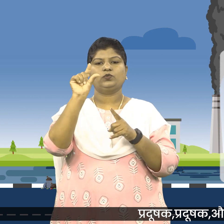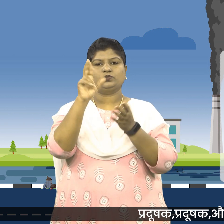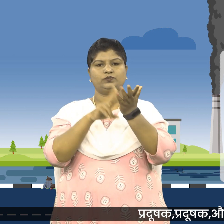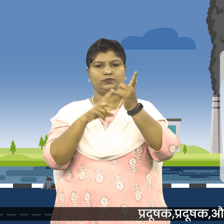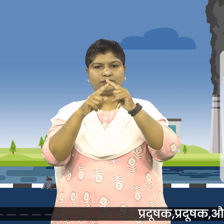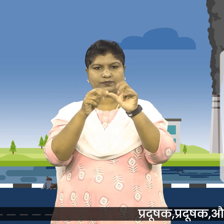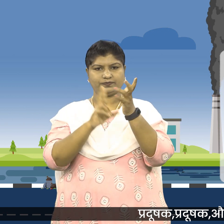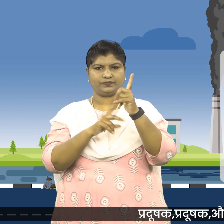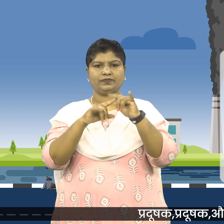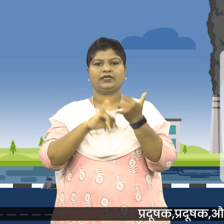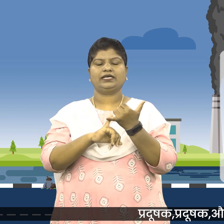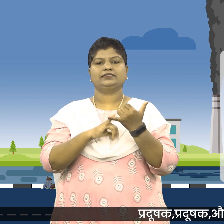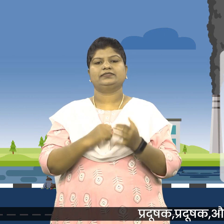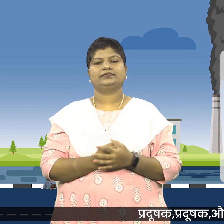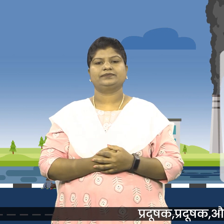प्रदूषण,